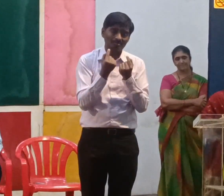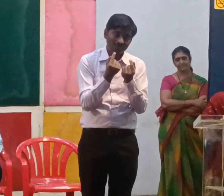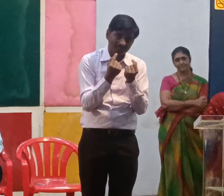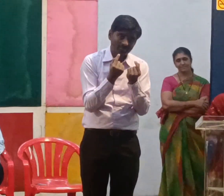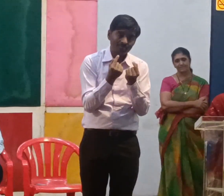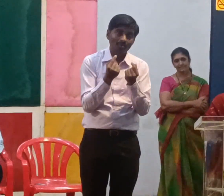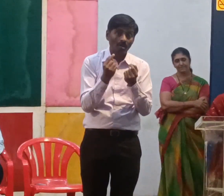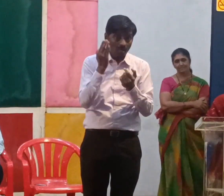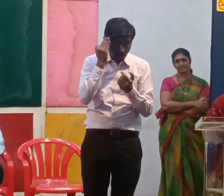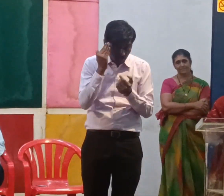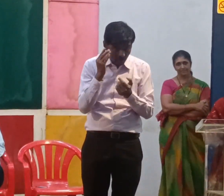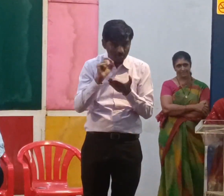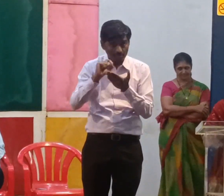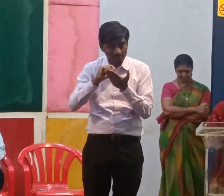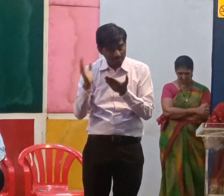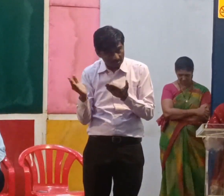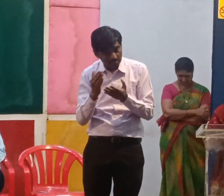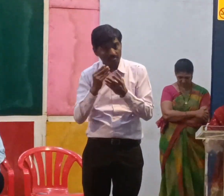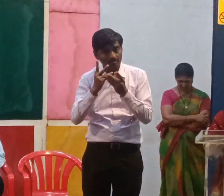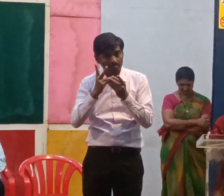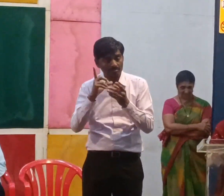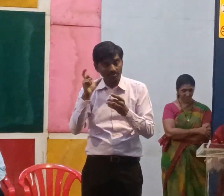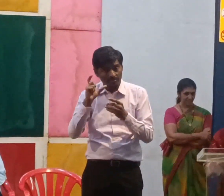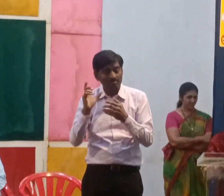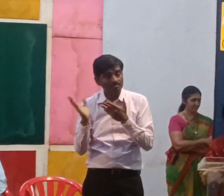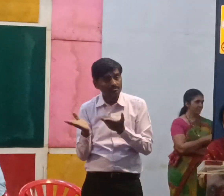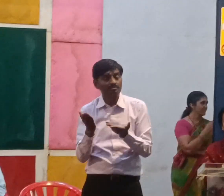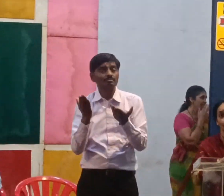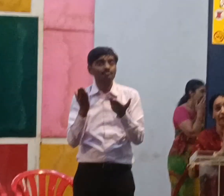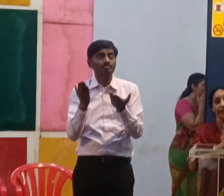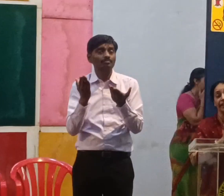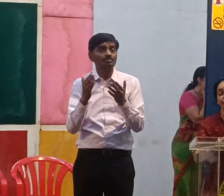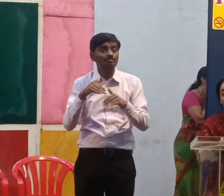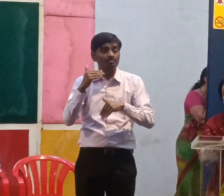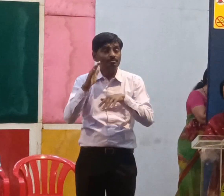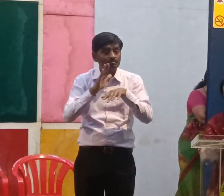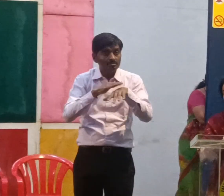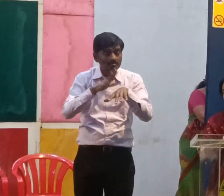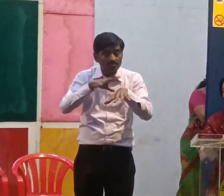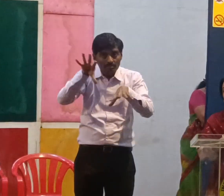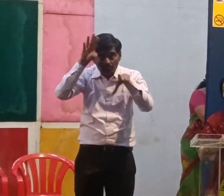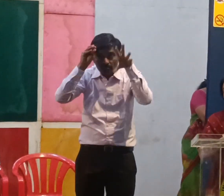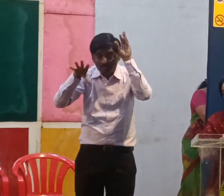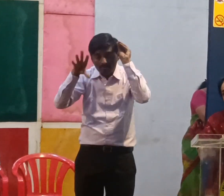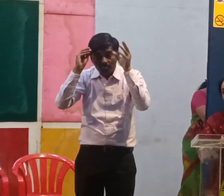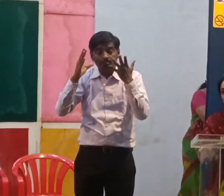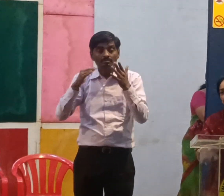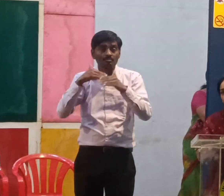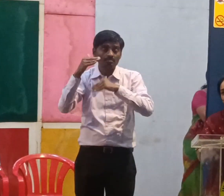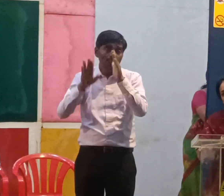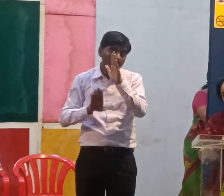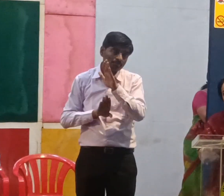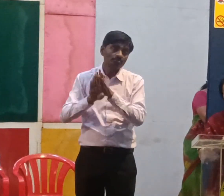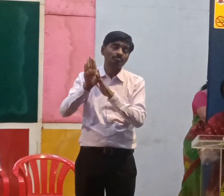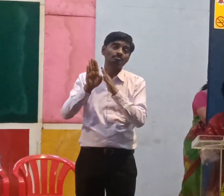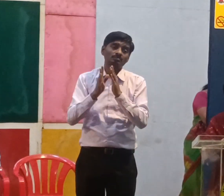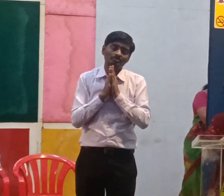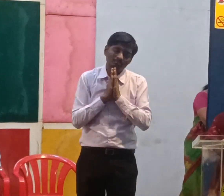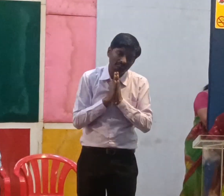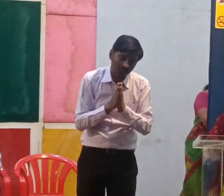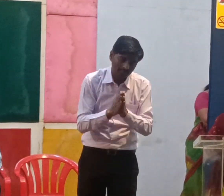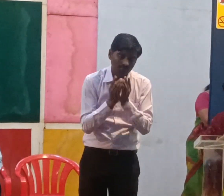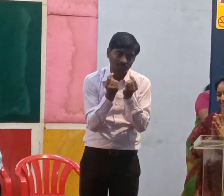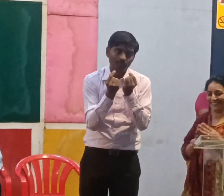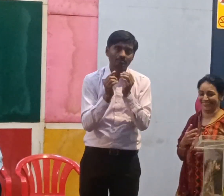છોકરીને ભણાવો, એના પગે ઉભું રાખો અને એને આ બધું જોવું મળે, એને શીખવું મળે અને એને આગળ વધારો, બસ એ જ વિનંતી.